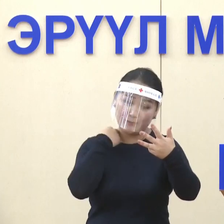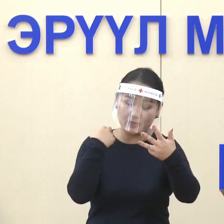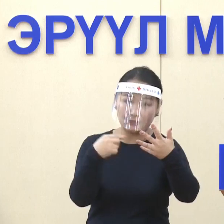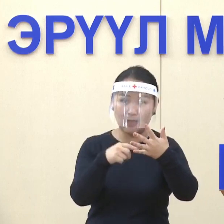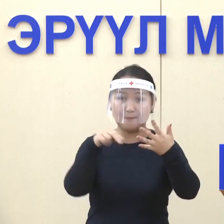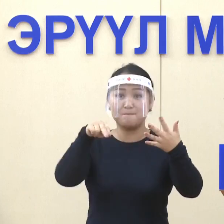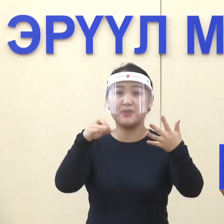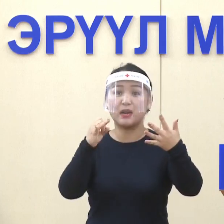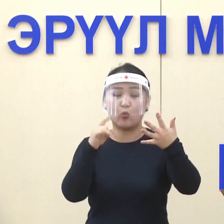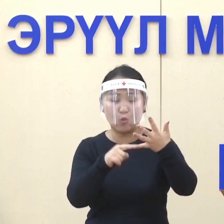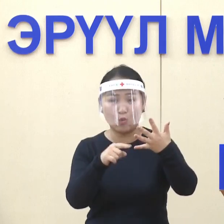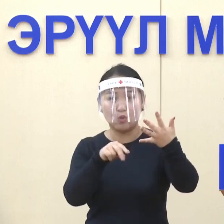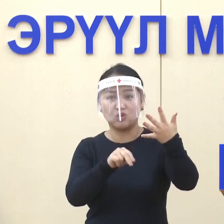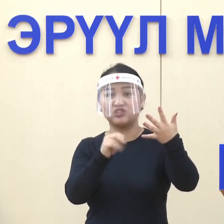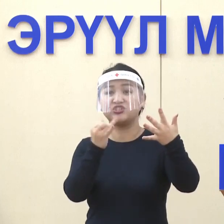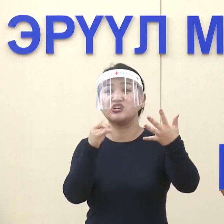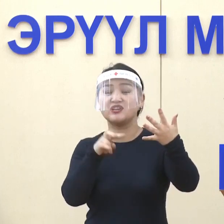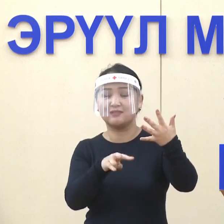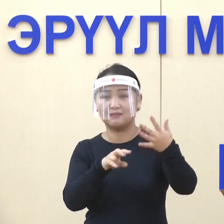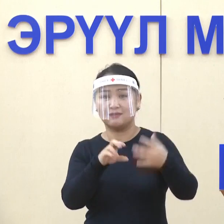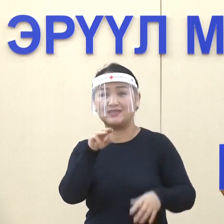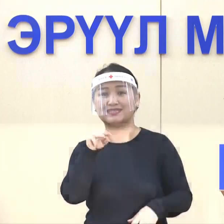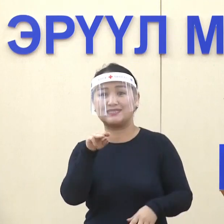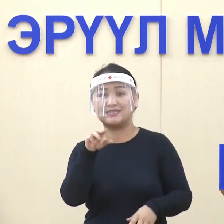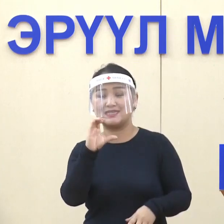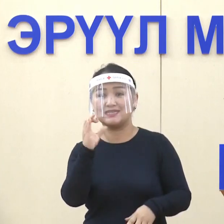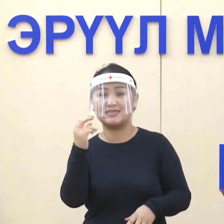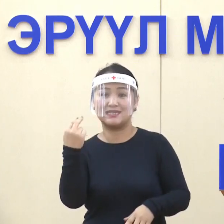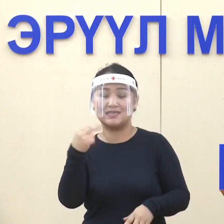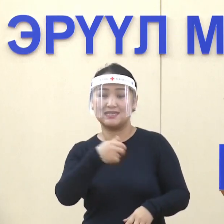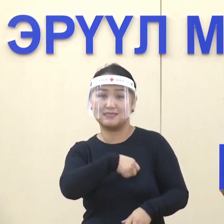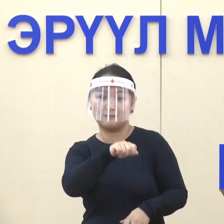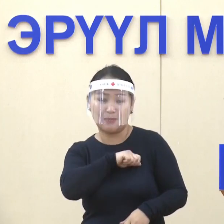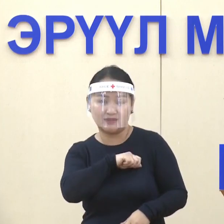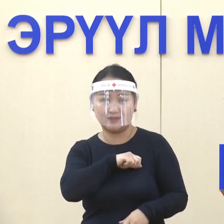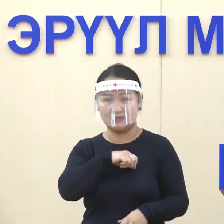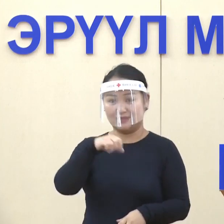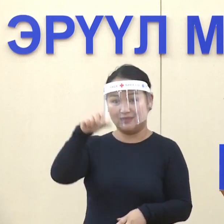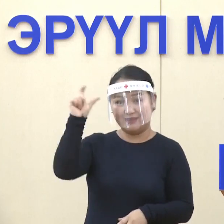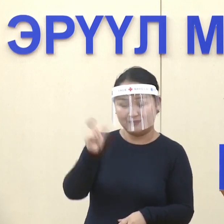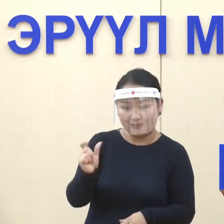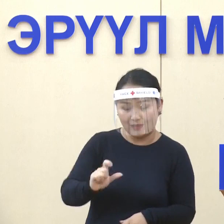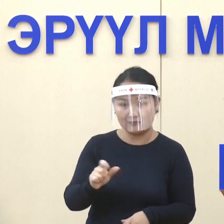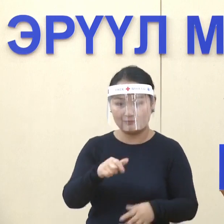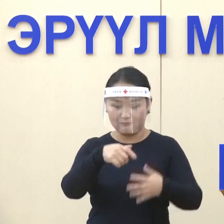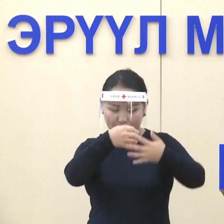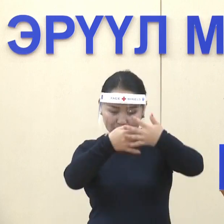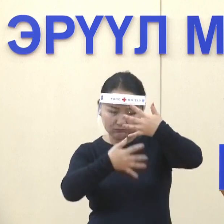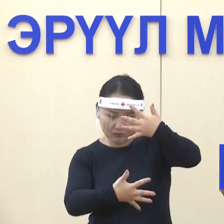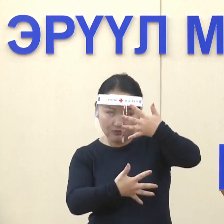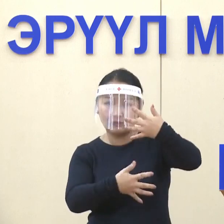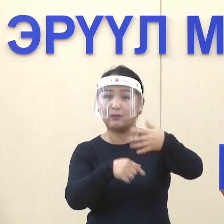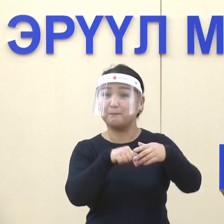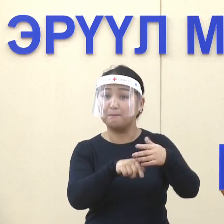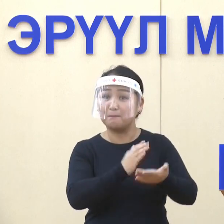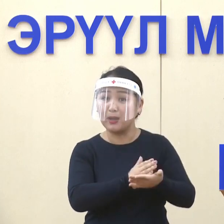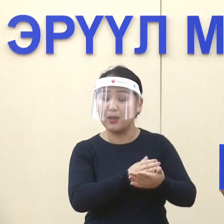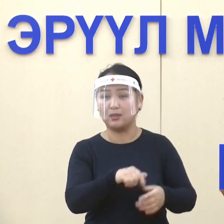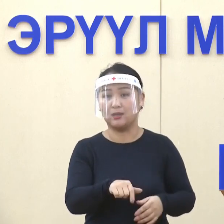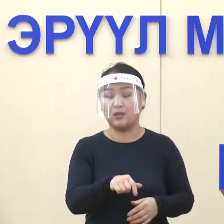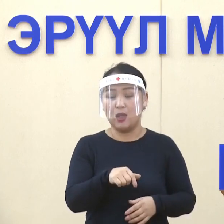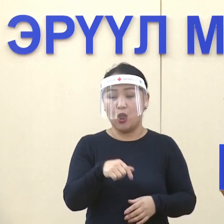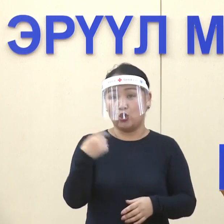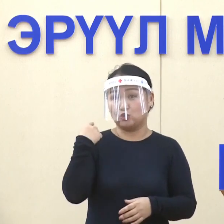Перу, Чили, Испан, Итали, Иран улсууд эхний 10-т багтаж байна. За өчигдөр боёо 6-р